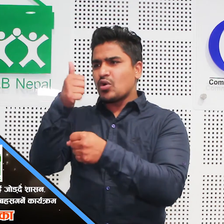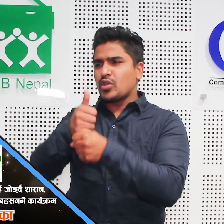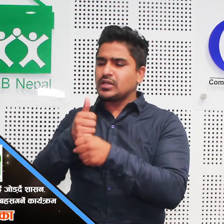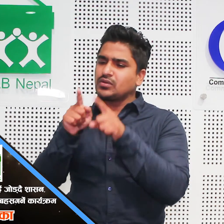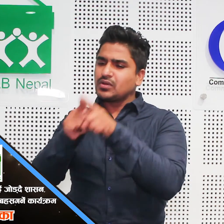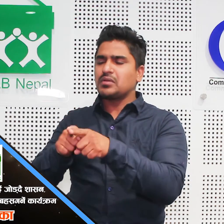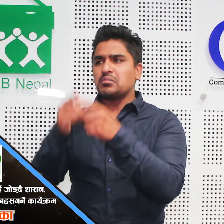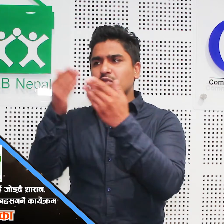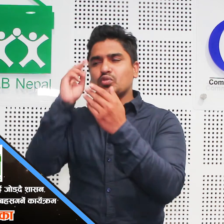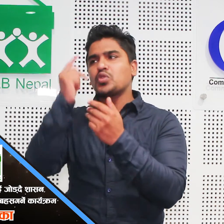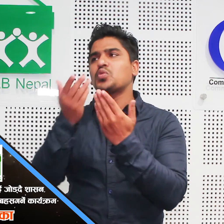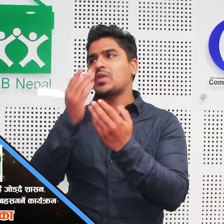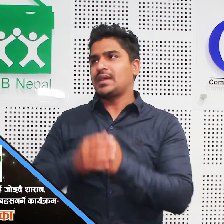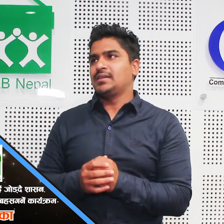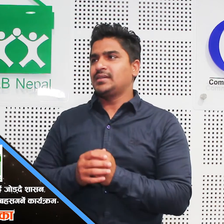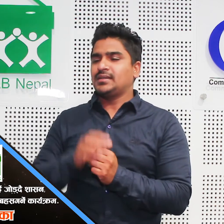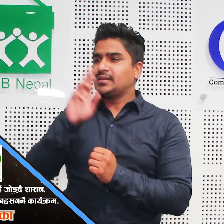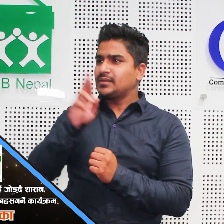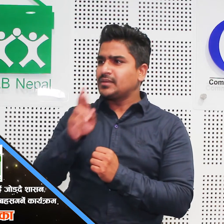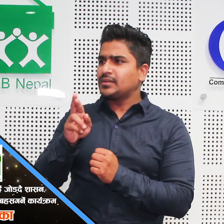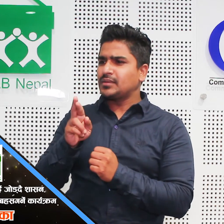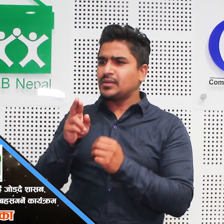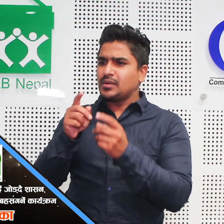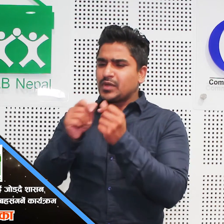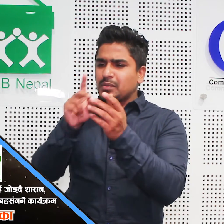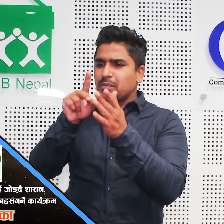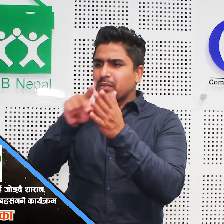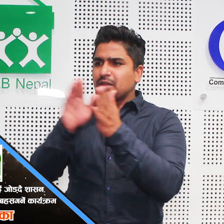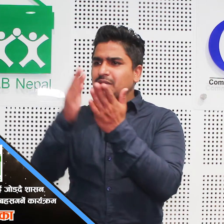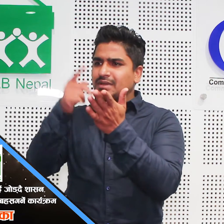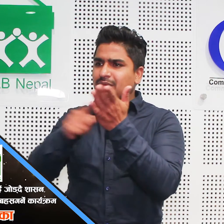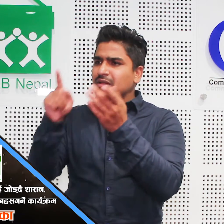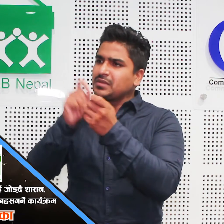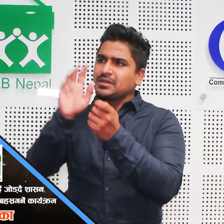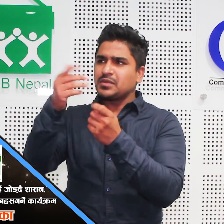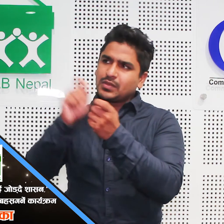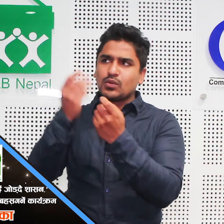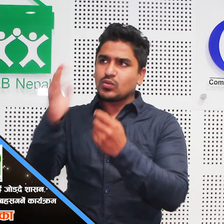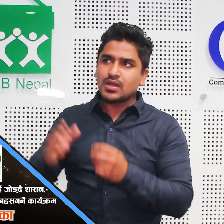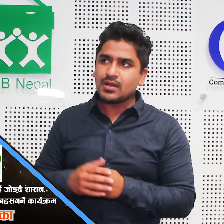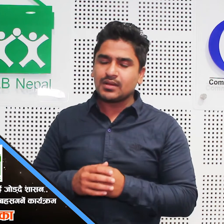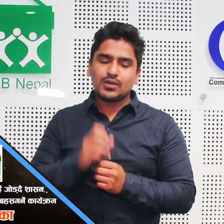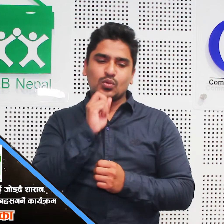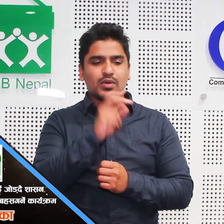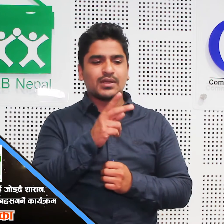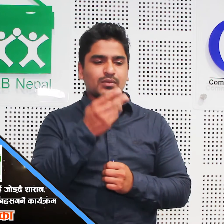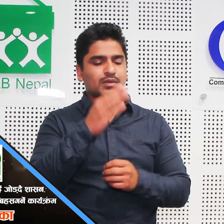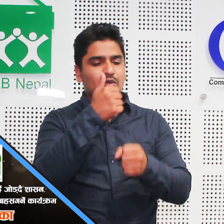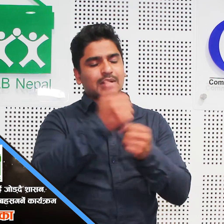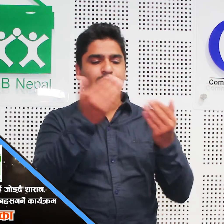अध्यक्षज्यूसँगै सजिलो होला। अनि बल्ल पासपोर्टको सिफारिस बनाउला हुन्न दाई? हुन्छ बहिनी, म अध्यक्षज्यूलाई भेट्छु नि त।